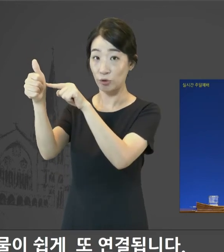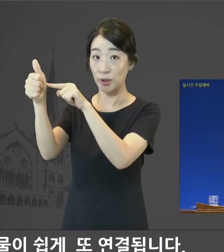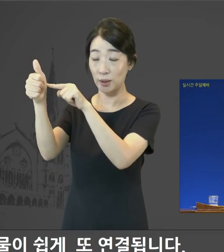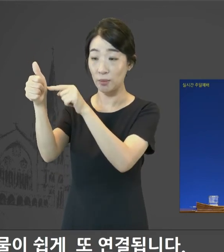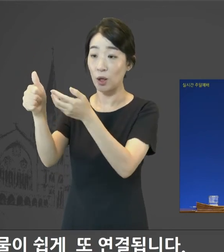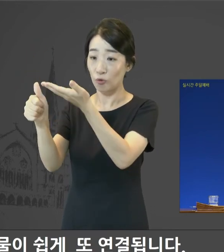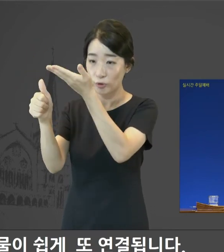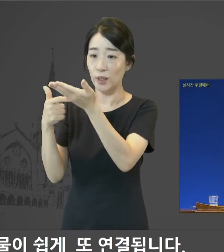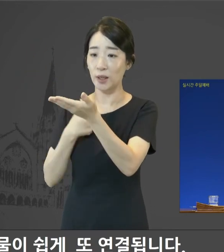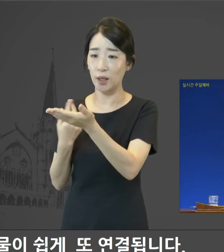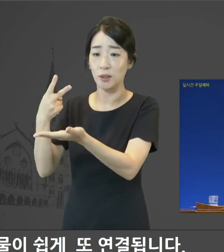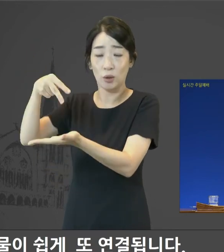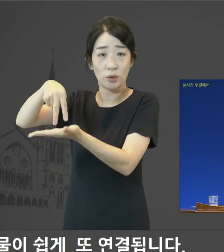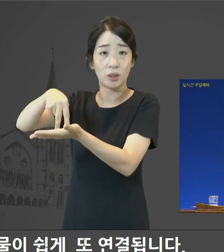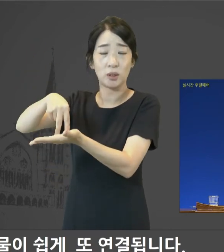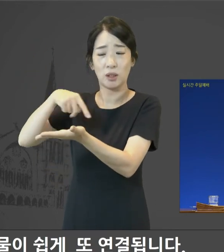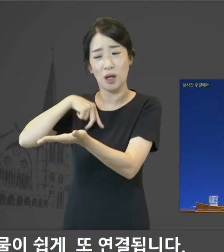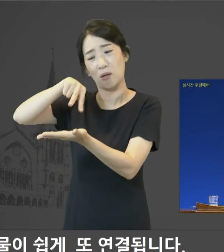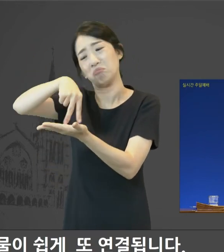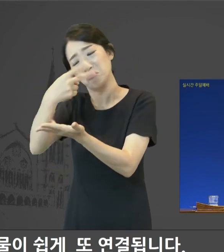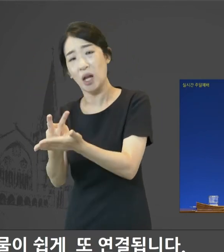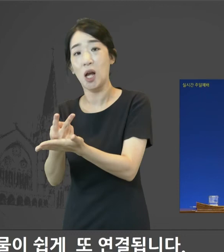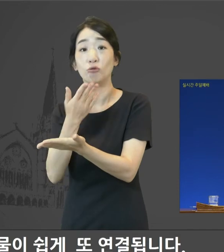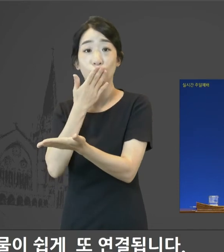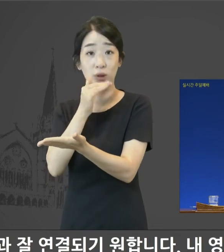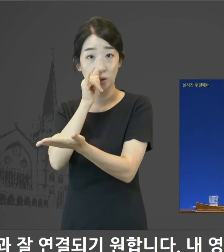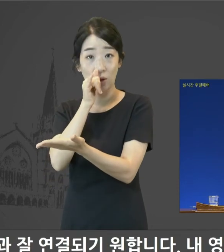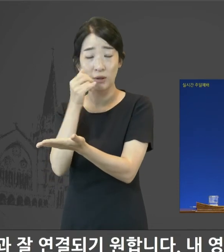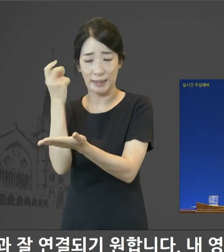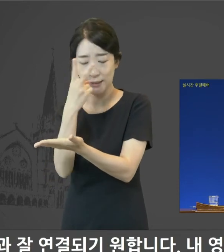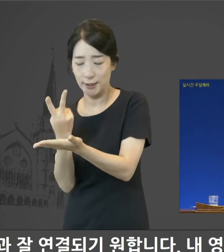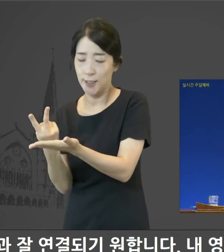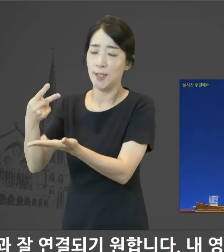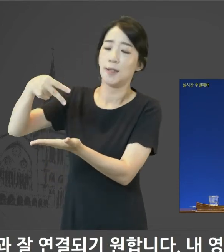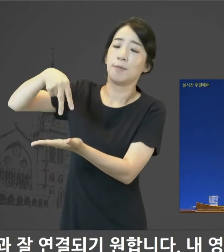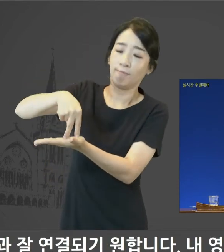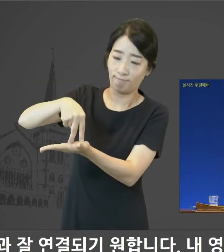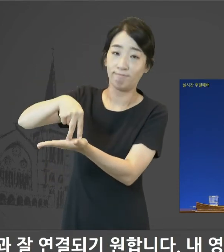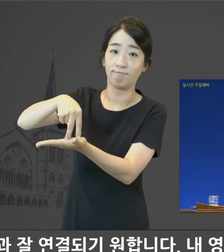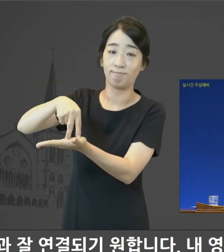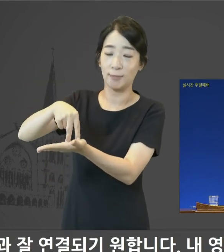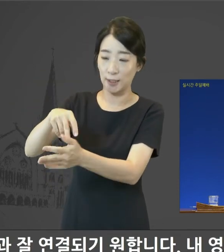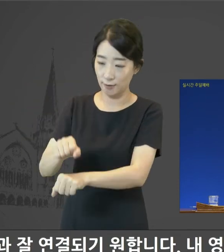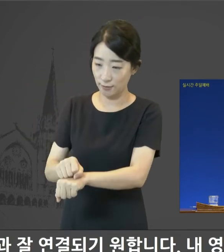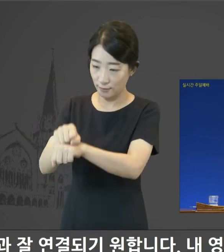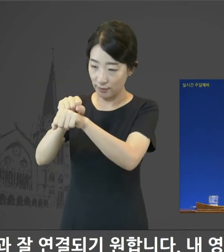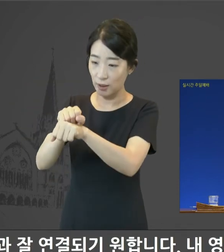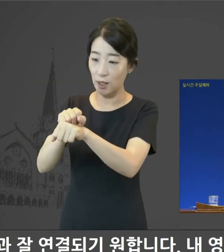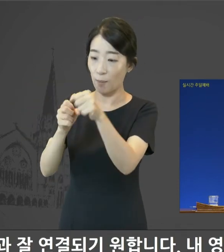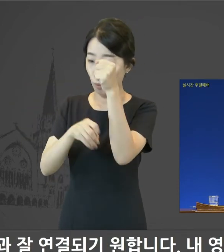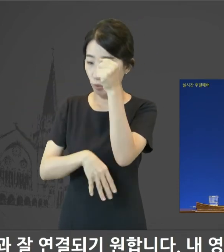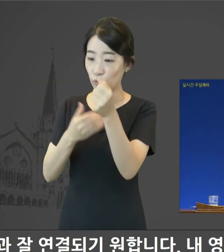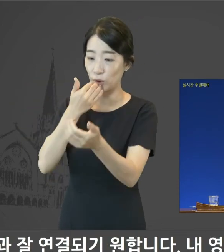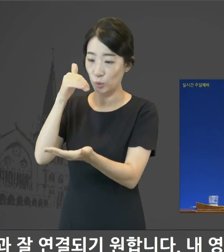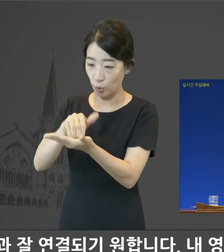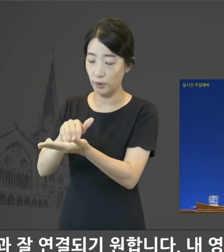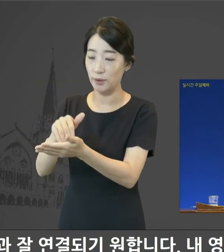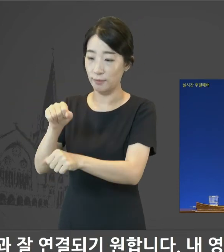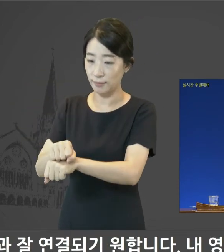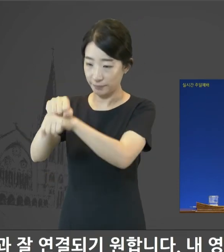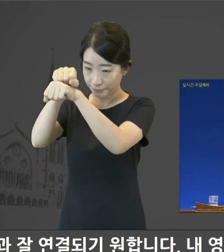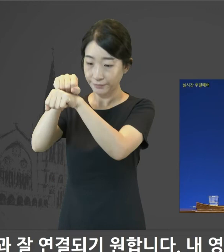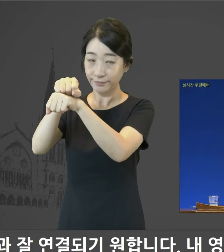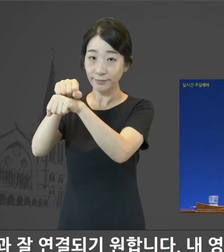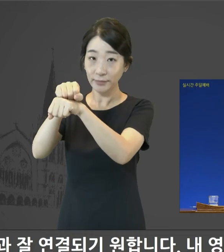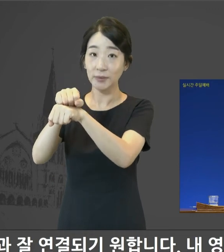모퉁이 돌에 내가 걸려 넘어져서 깨져서 다시 그 위에 잘 세워지는 그런 하나의 주님 원하시는